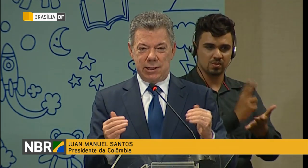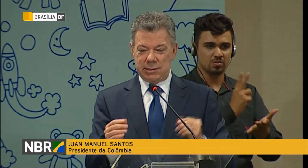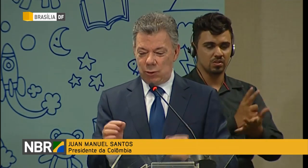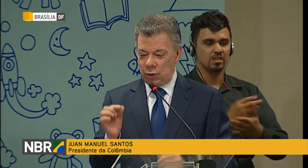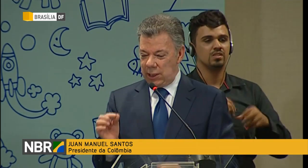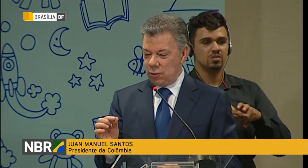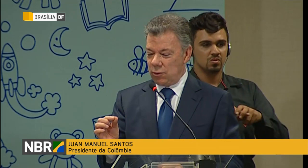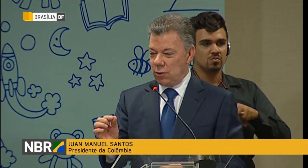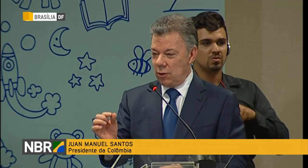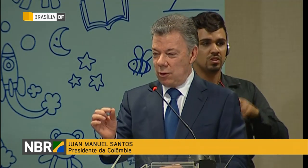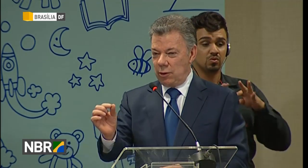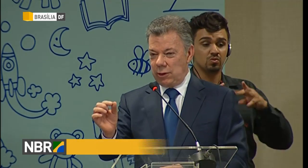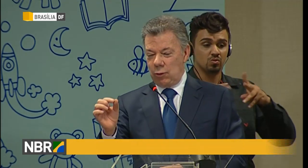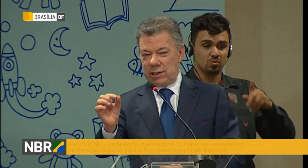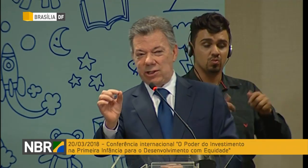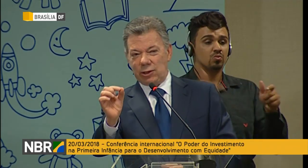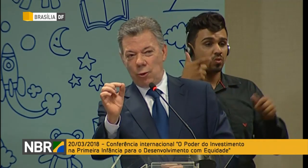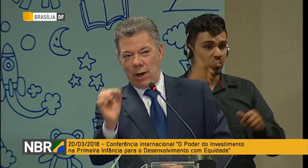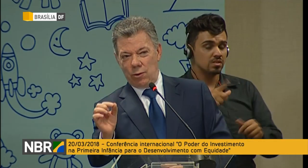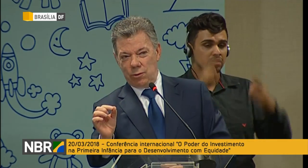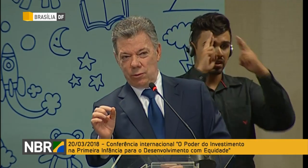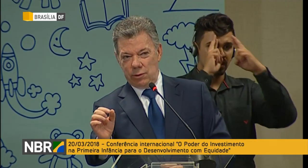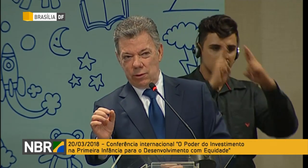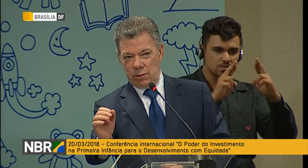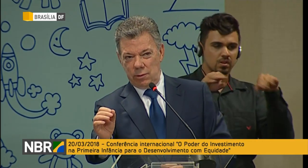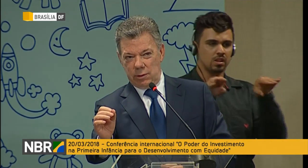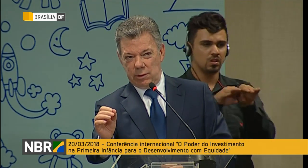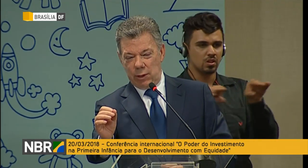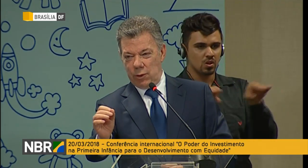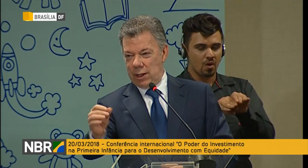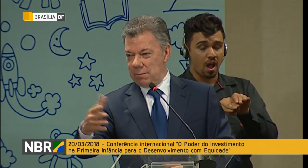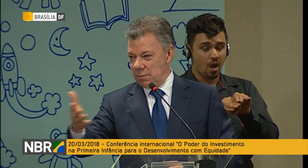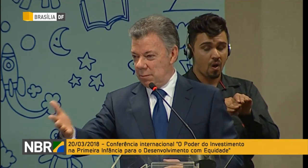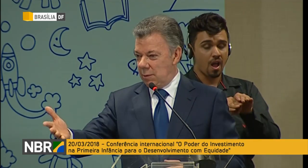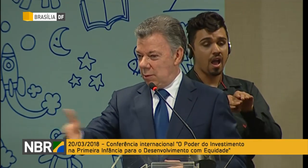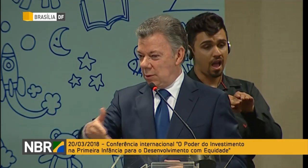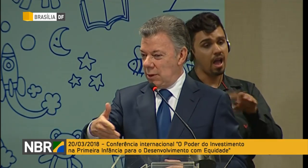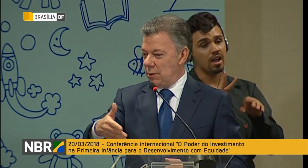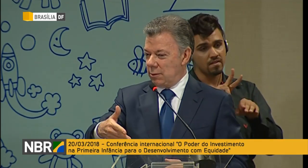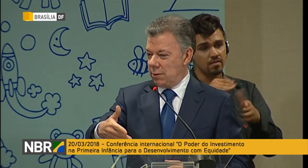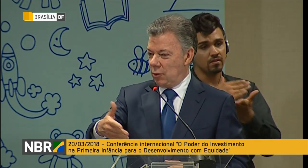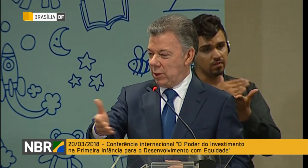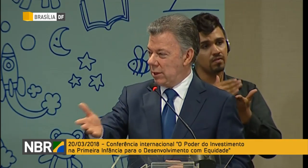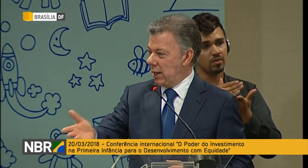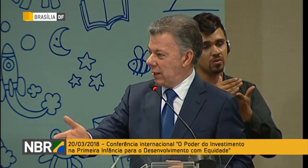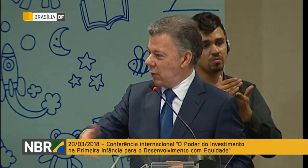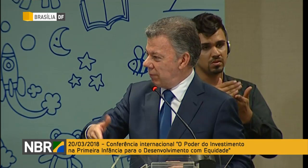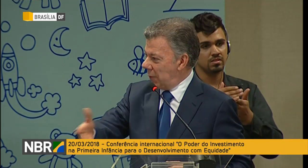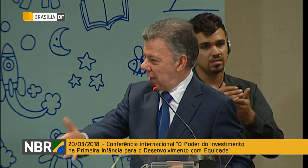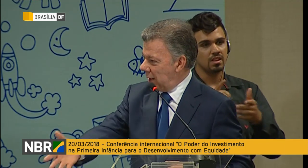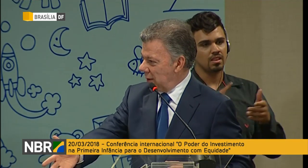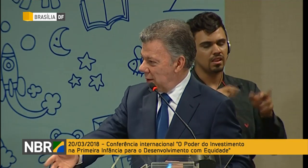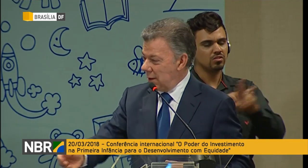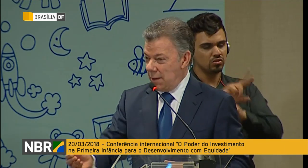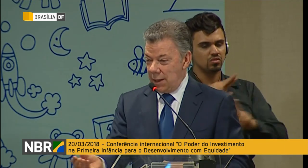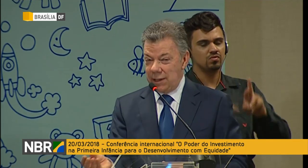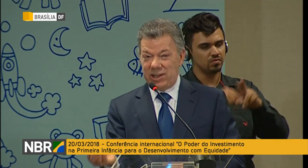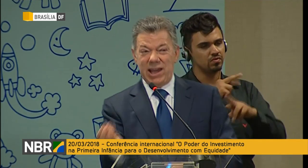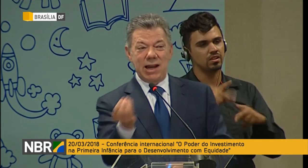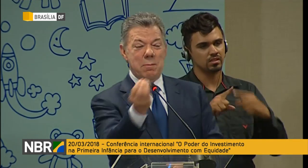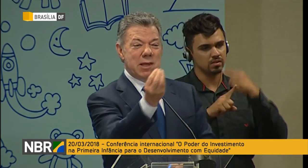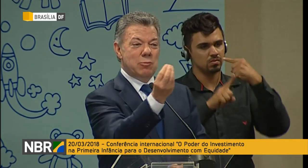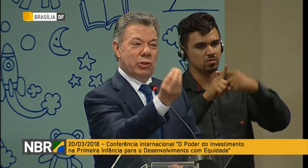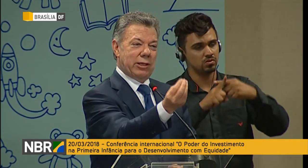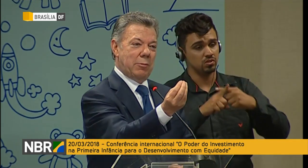tudo muito equitativo e, a partir daí, tivemos o início de uma diferença. Porque se uma criança... O que seria